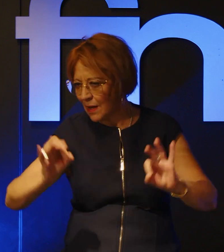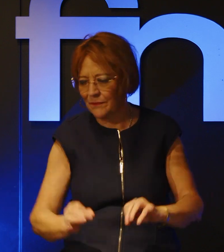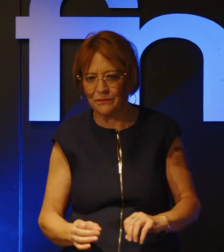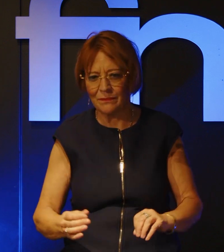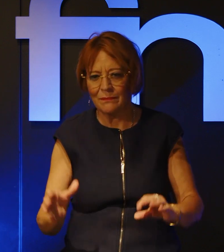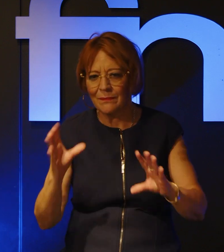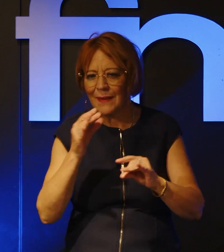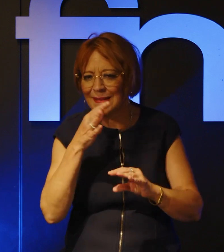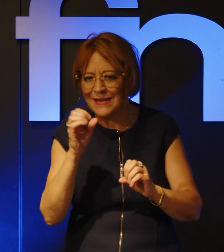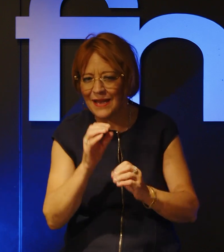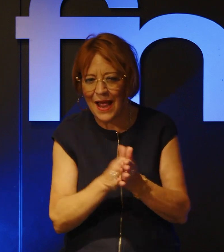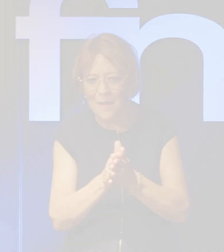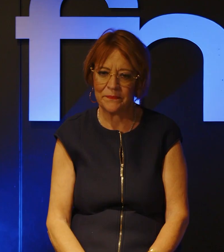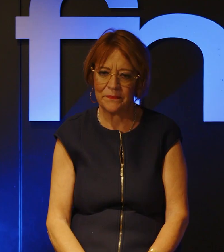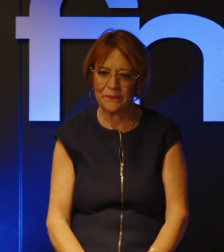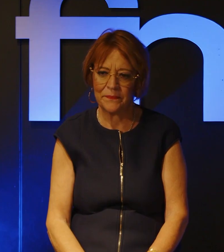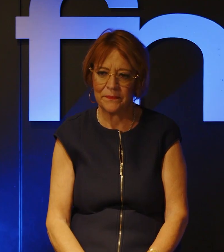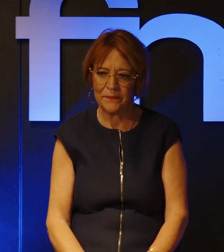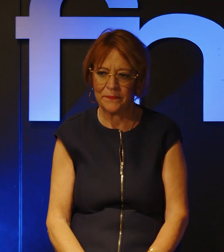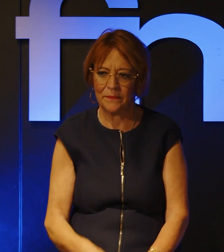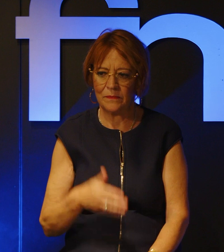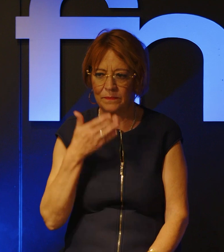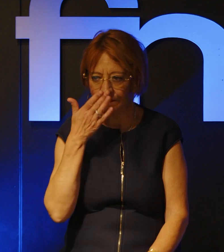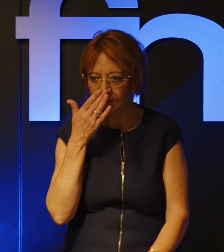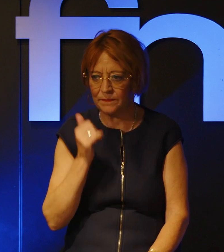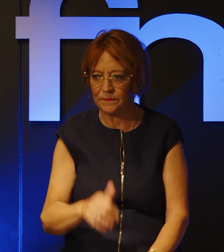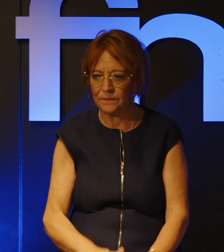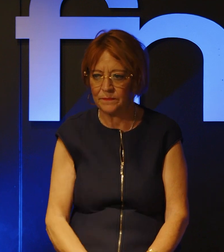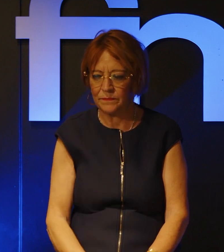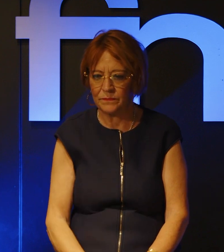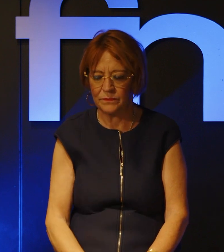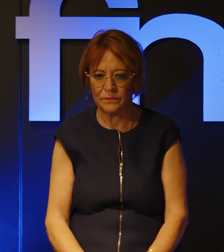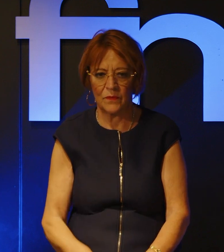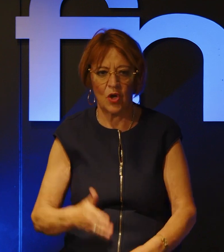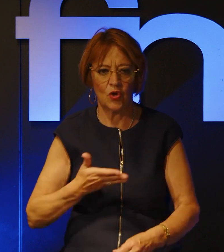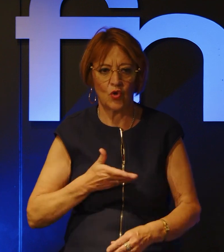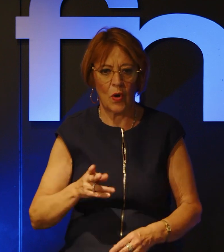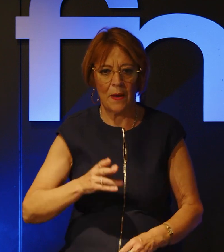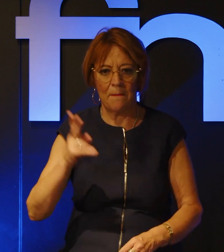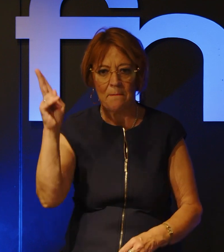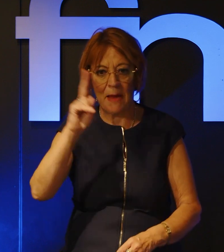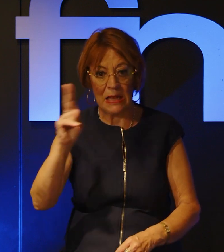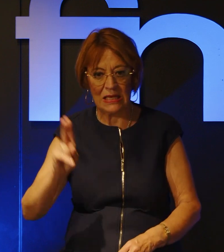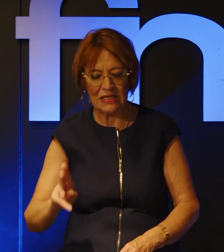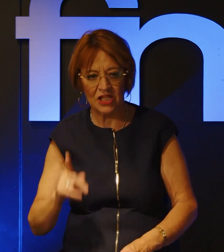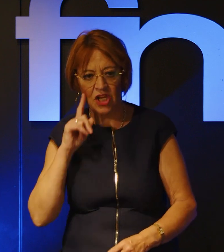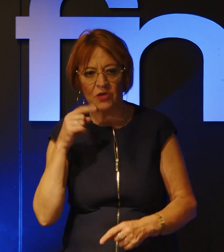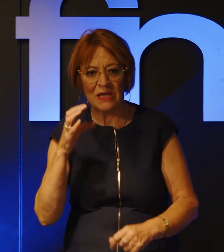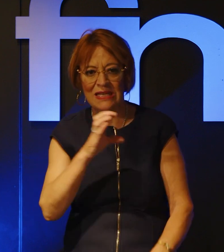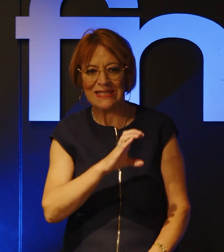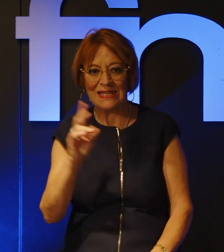mais nada a dizer desfrutem obrigada é doutorado em Belas Artes especialização em